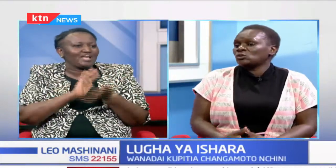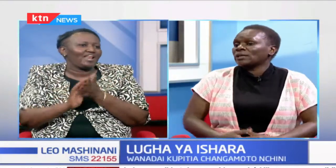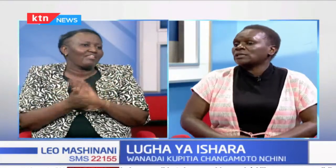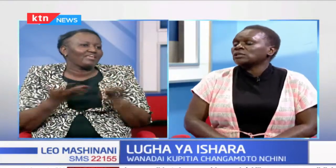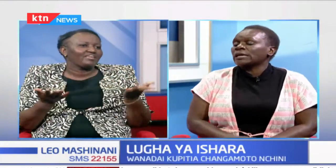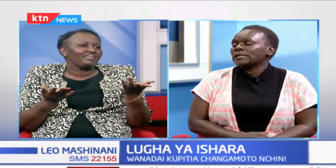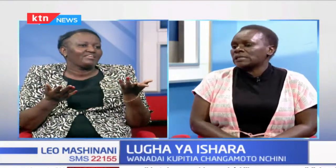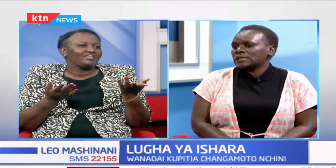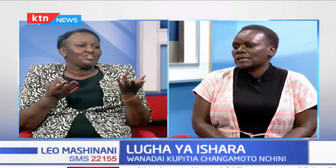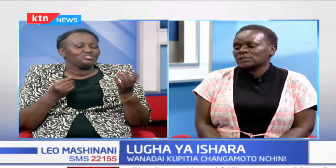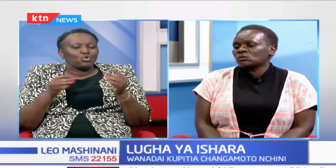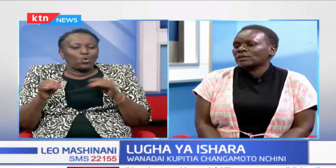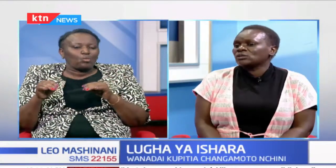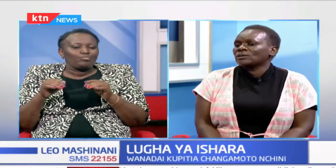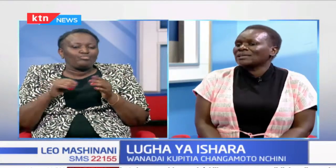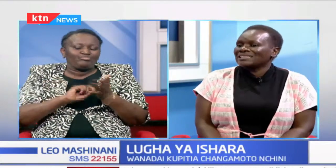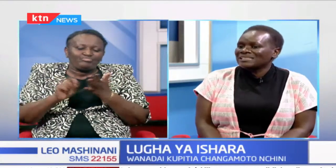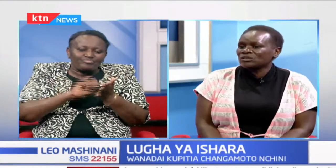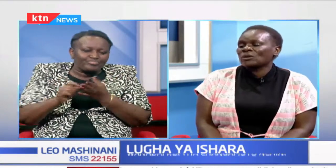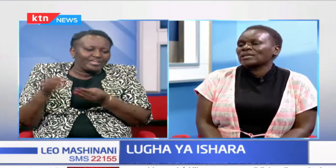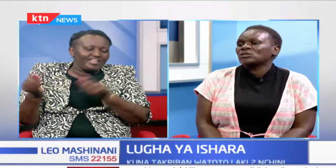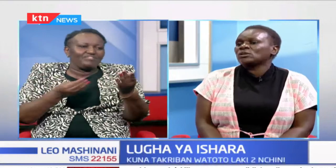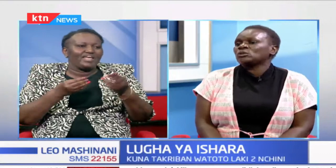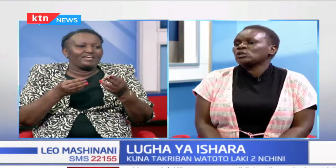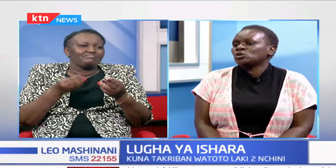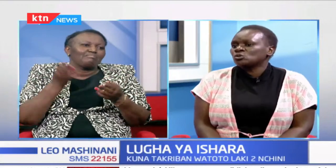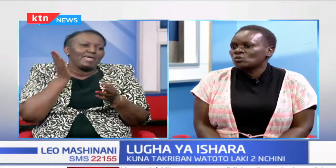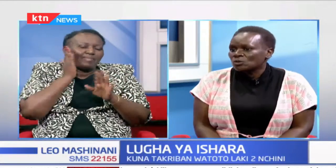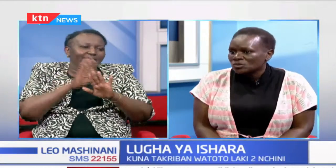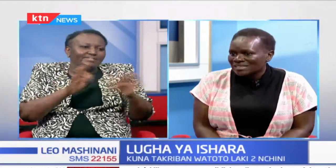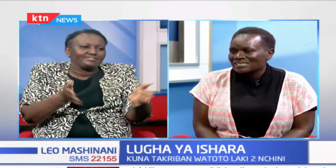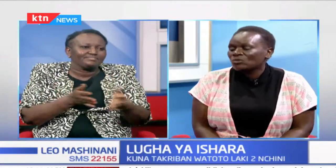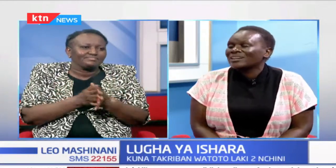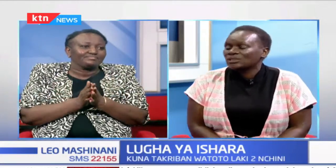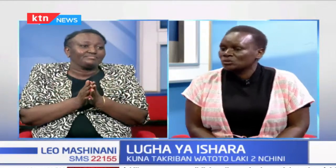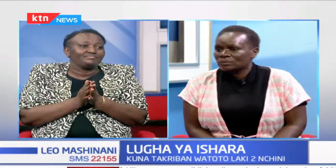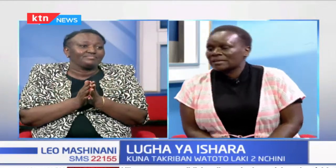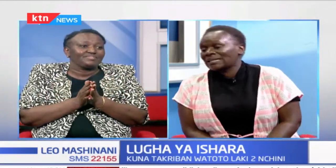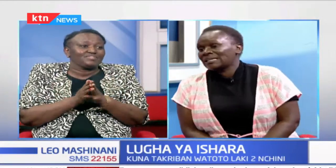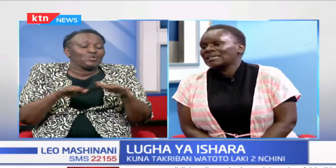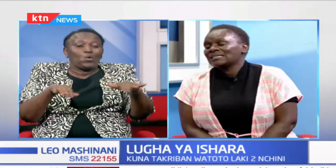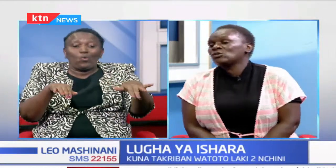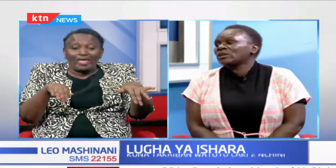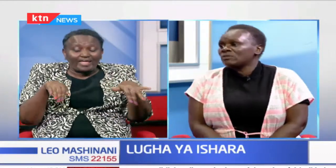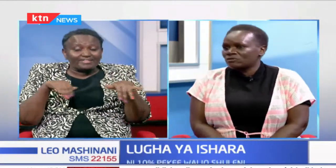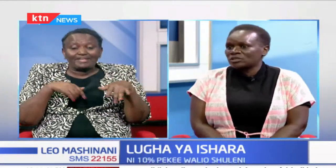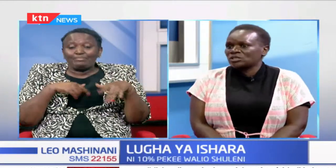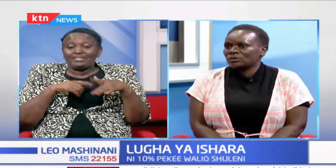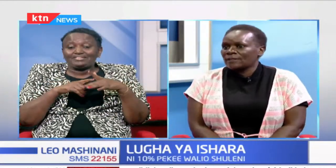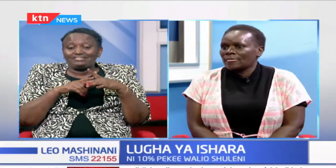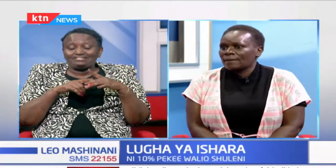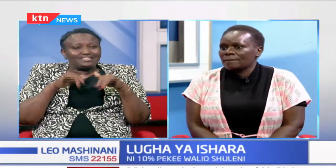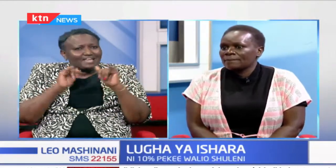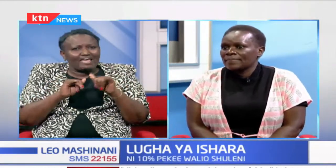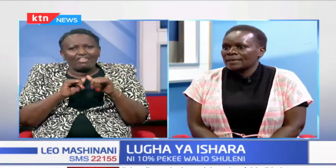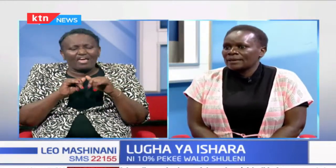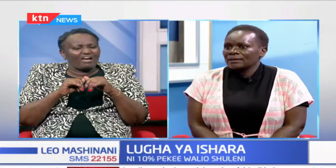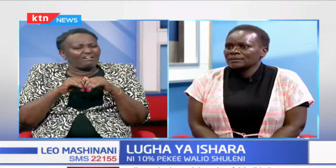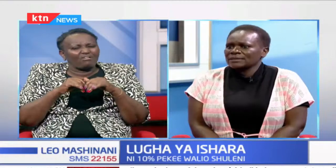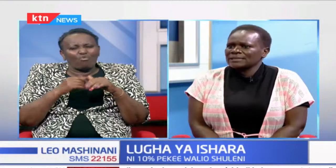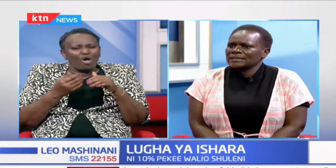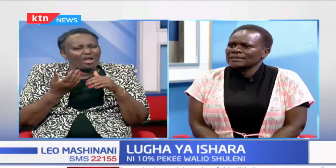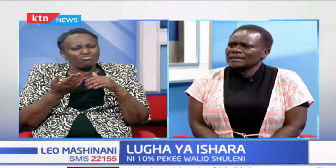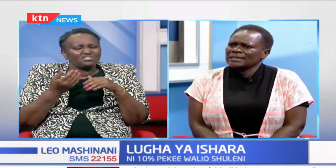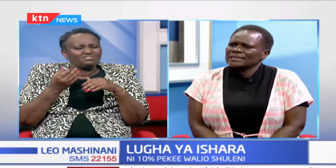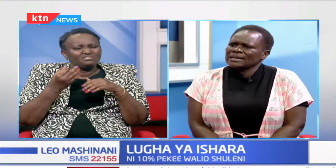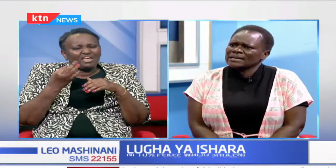Sikuwa najua anything, hata sikuwa najua dalili, sikuwa najua ile uchungu wa kuzaa, sikuwa najua, manake sikuwa nimefundishwa. Mm-hmm.